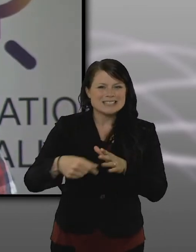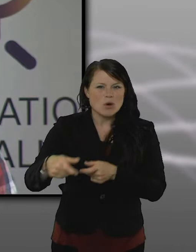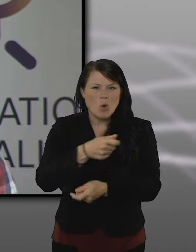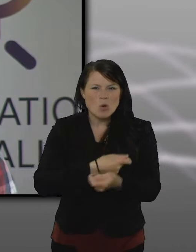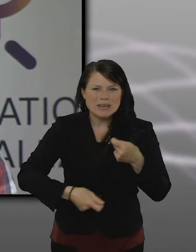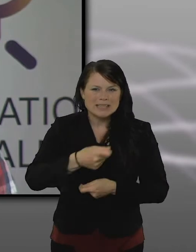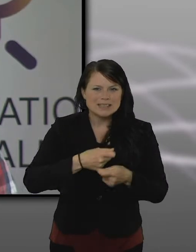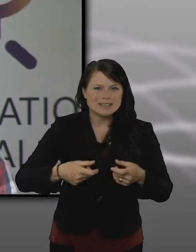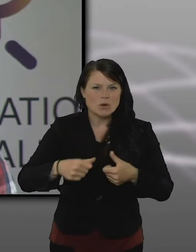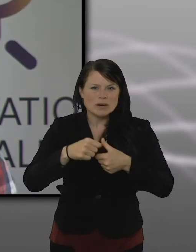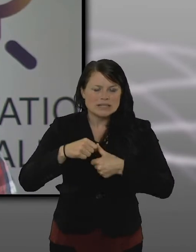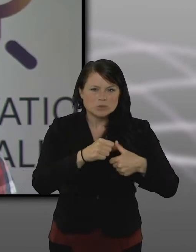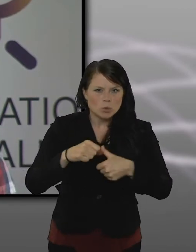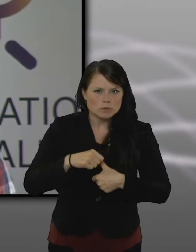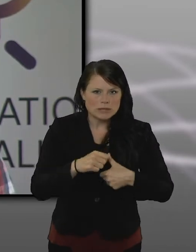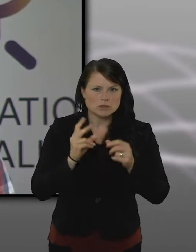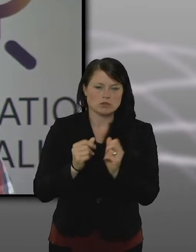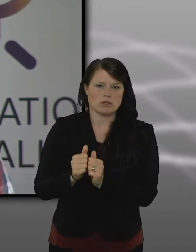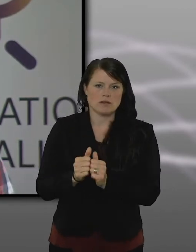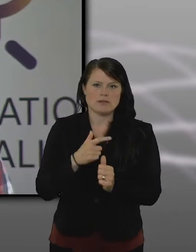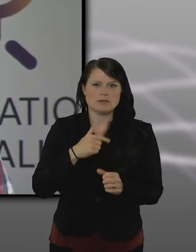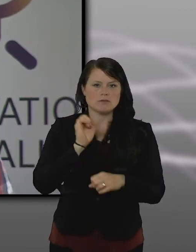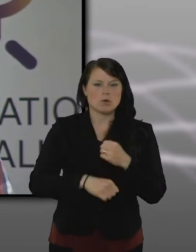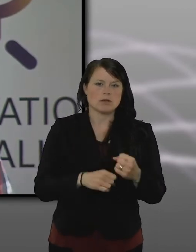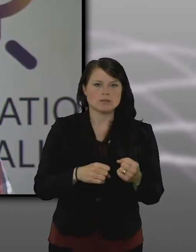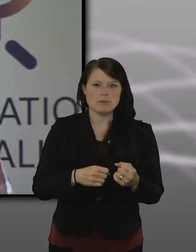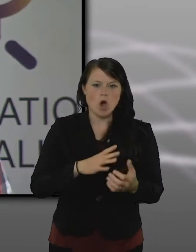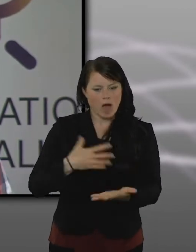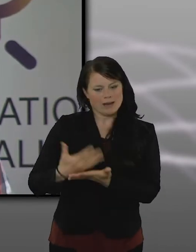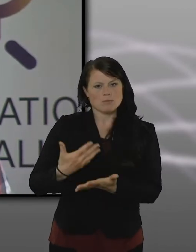rättighetsersättningsorganisationer. Titta, fantastiskt.